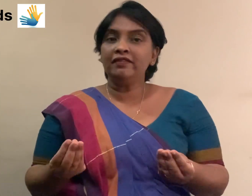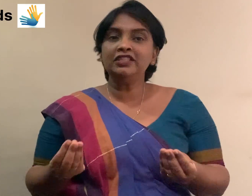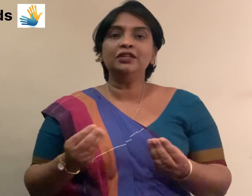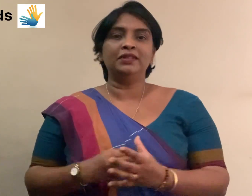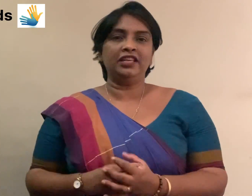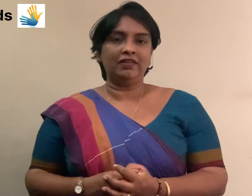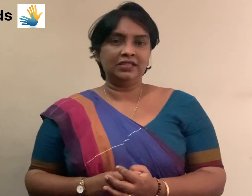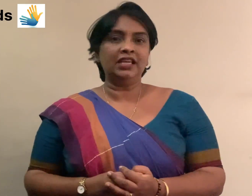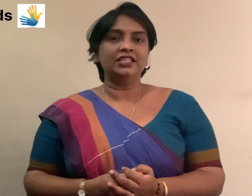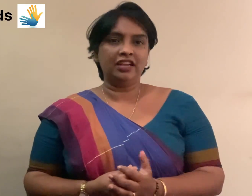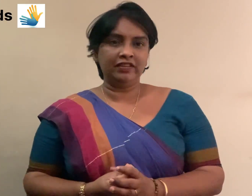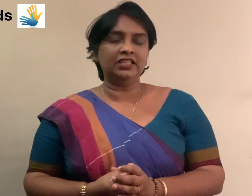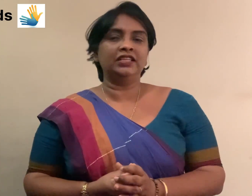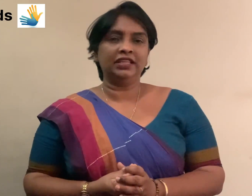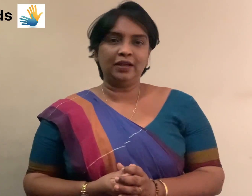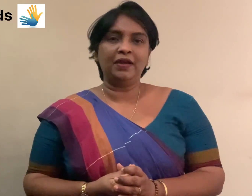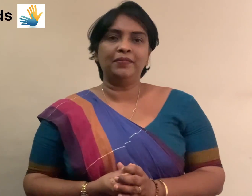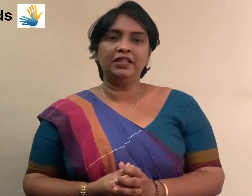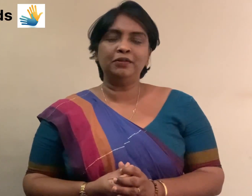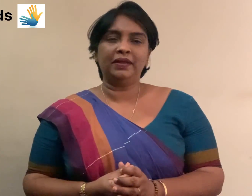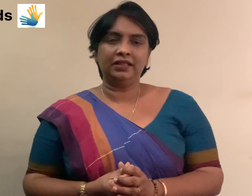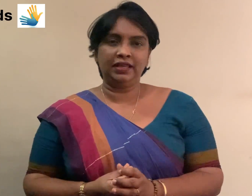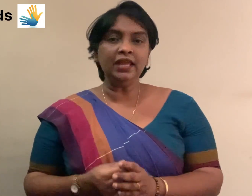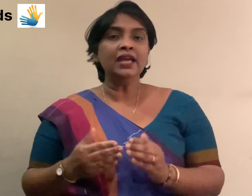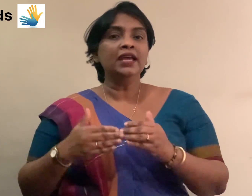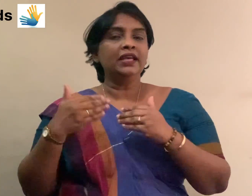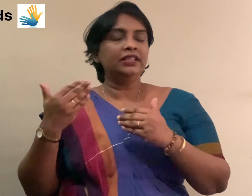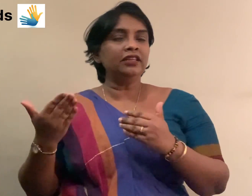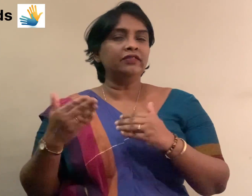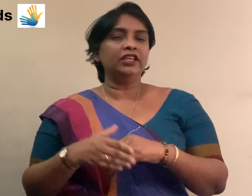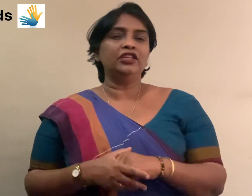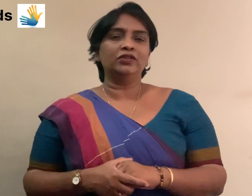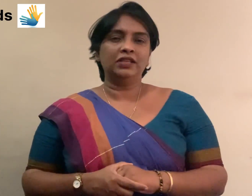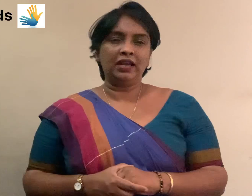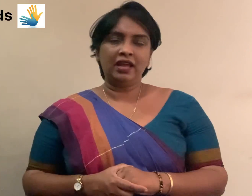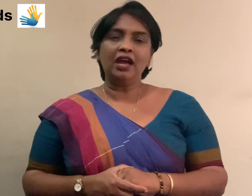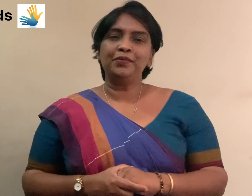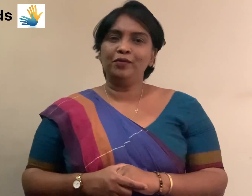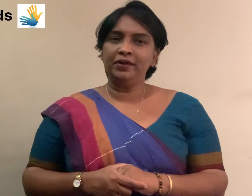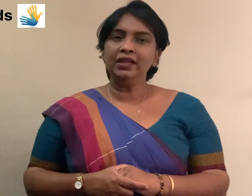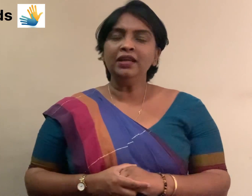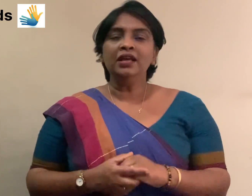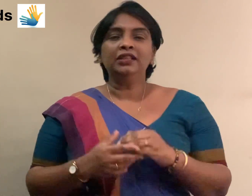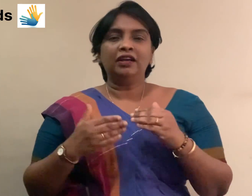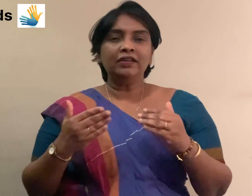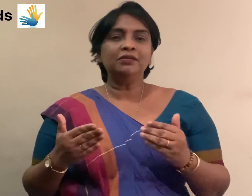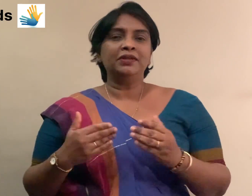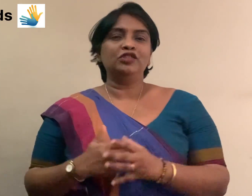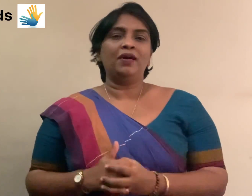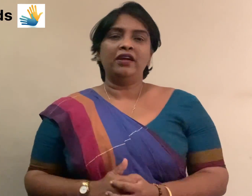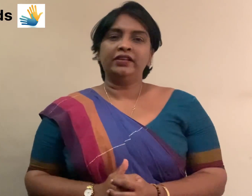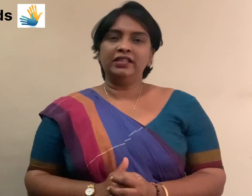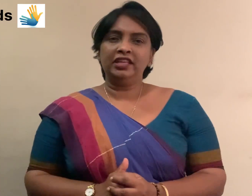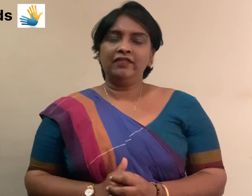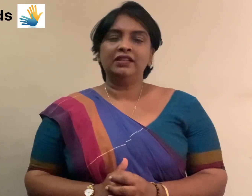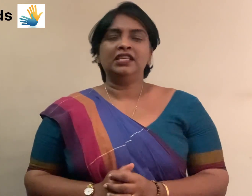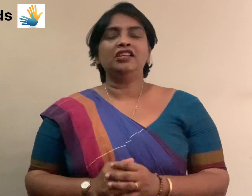අත්‍යවශ්‍යම දේවල් සංඥා වචන ටික තමයි අපි ඉදිරිපත් කරේ. ඉදිරි වීඩියෝස් හරහා අපි ඔබට තවත් මේ ස්වභාවික දේවල් සහ